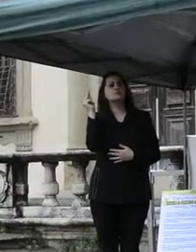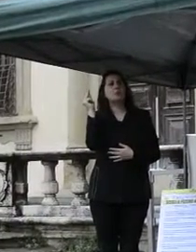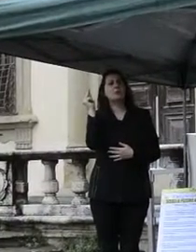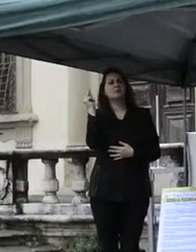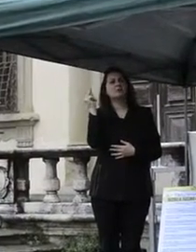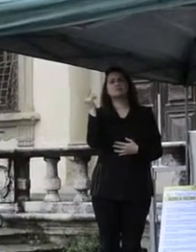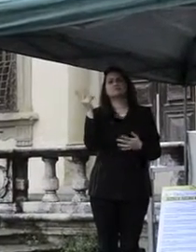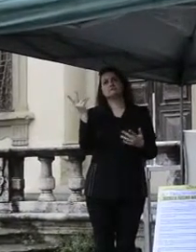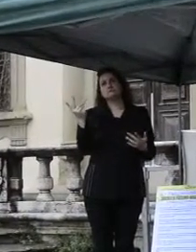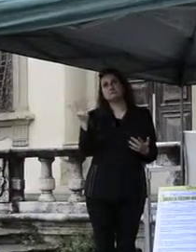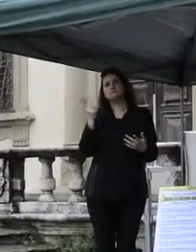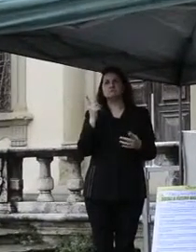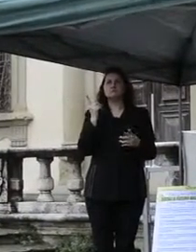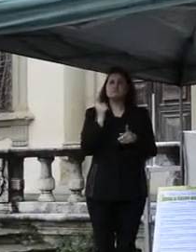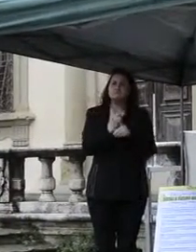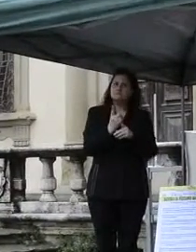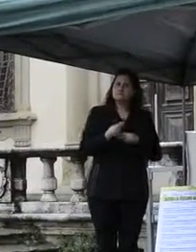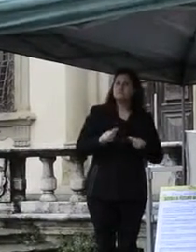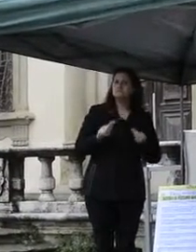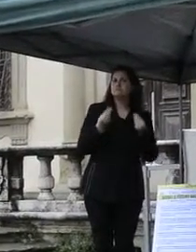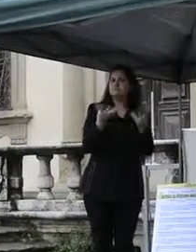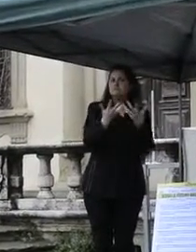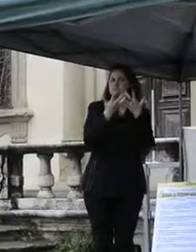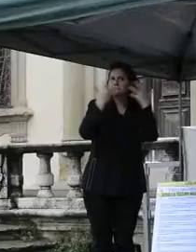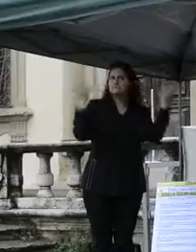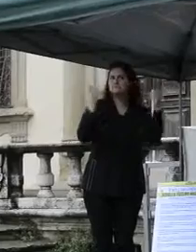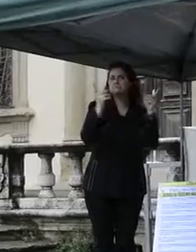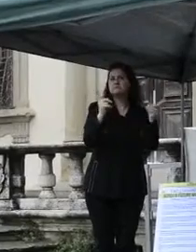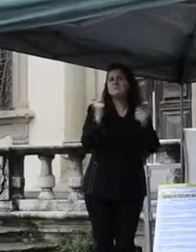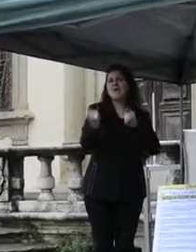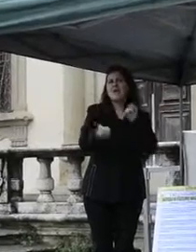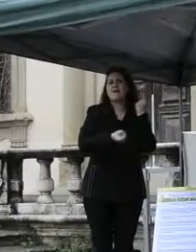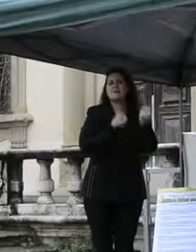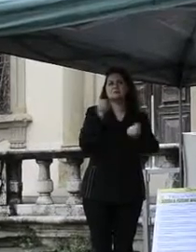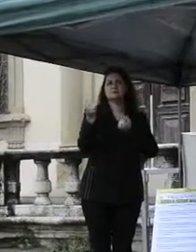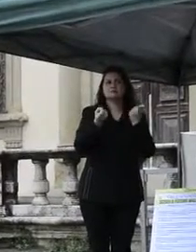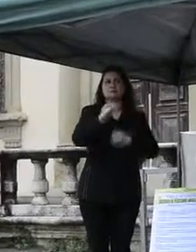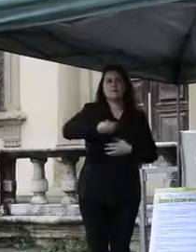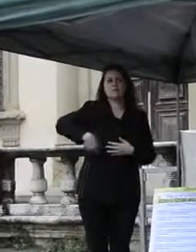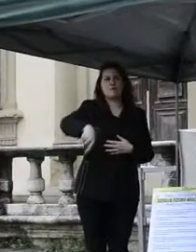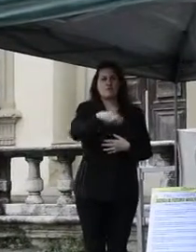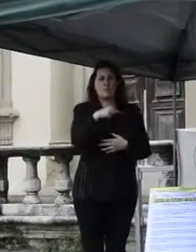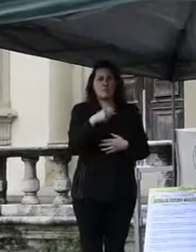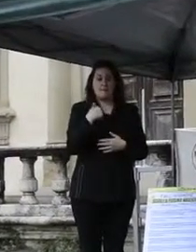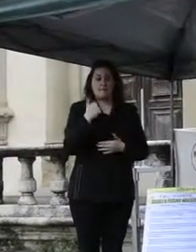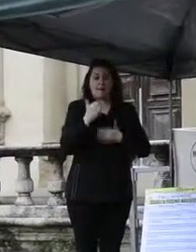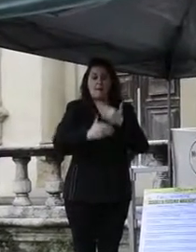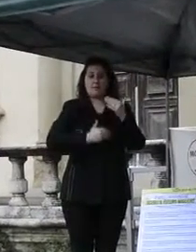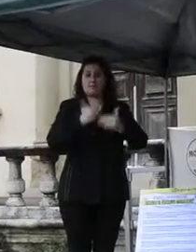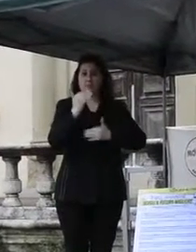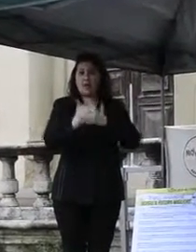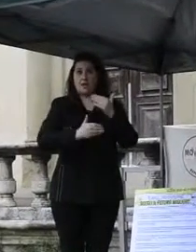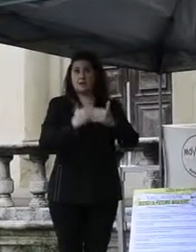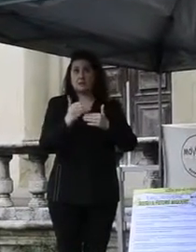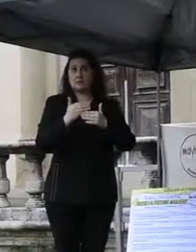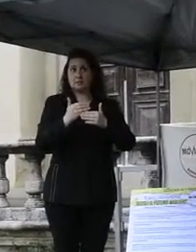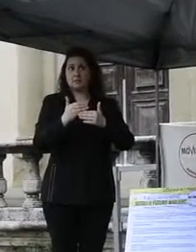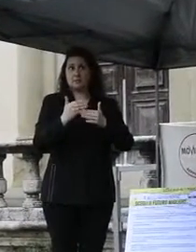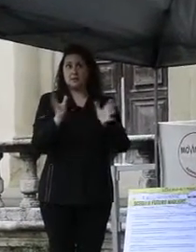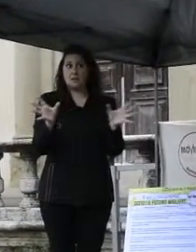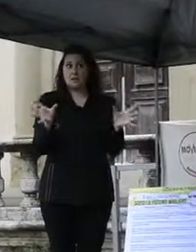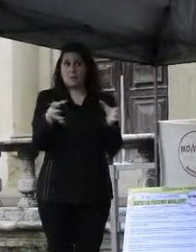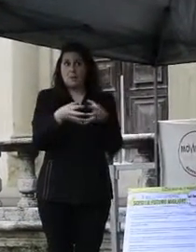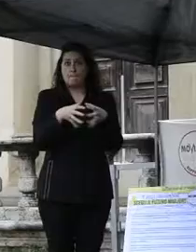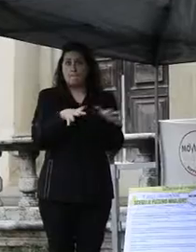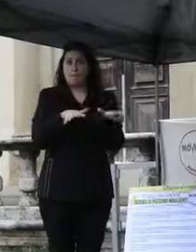far riconoscere a tutti l'azione che è stata portata avanti anche dal vostro movimento con